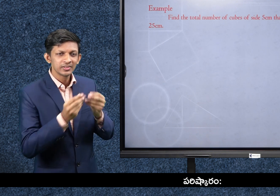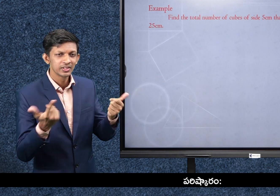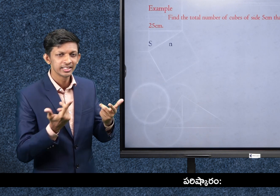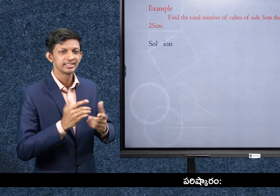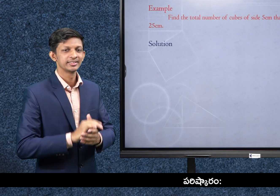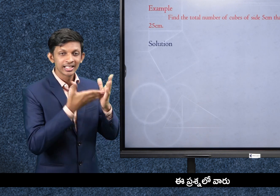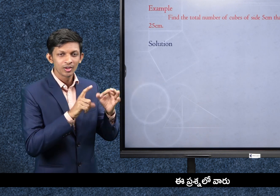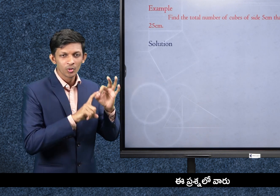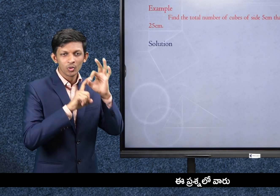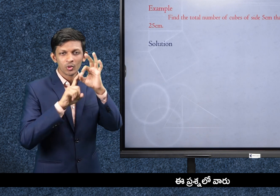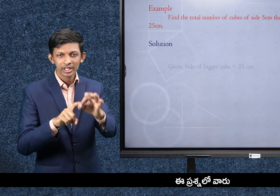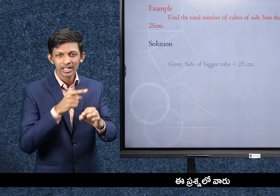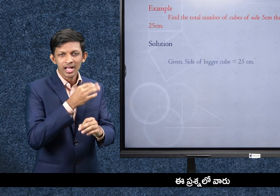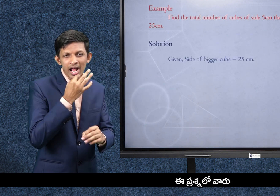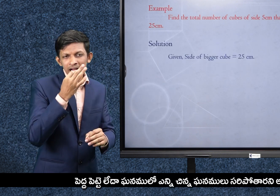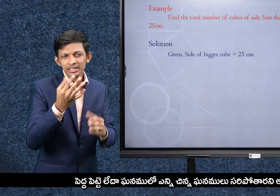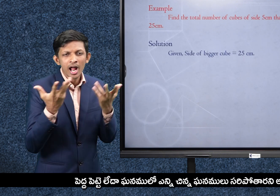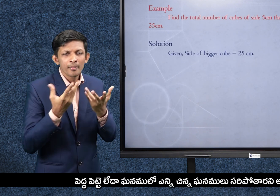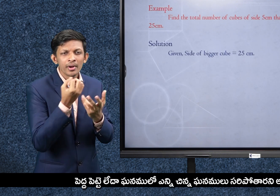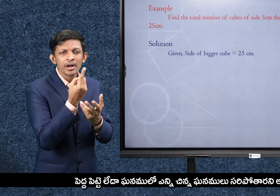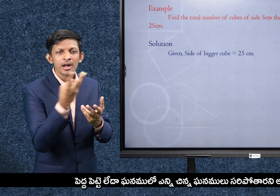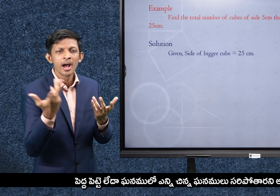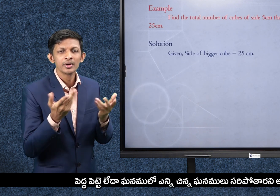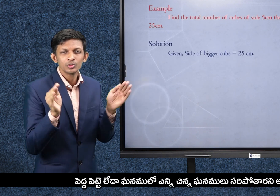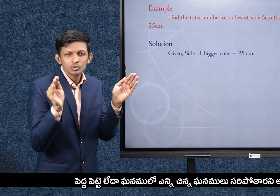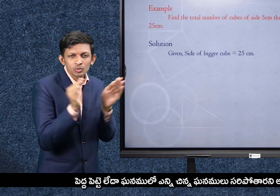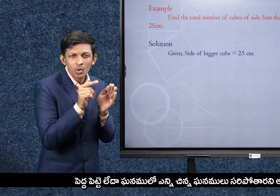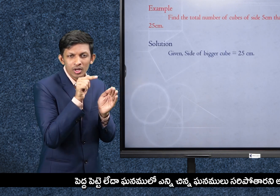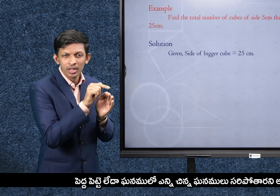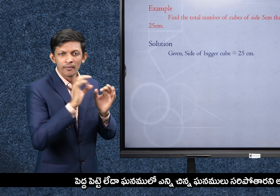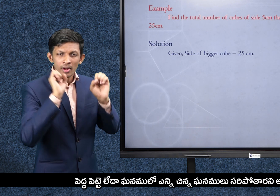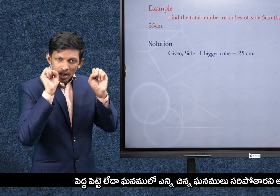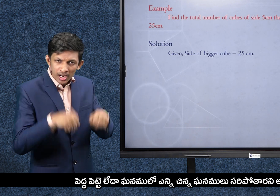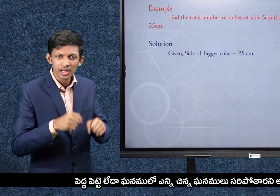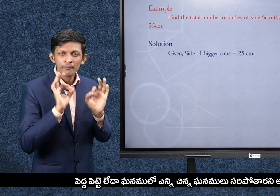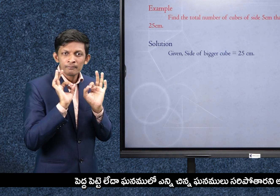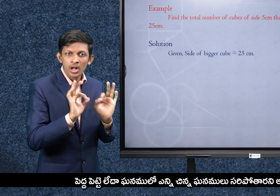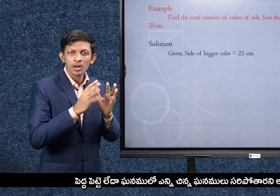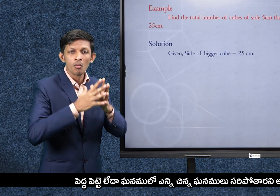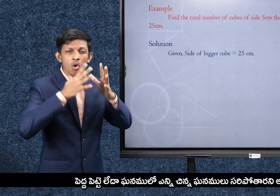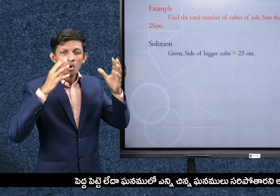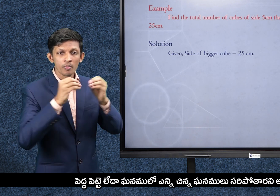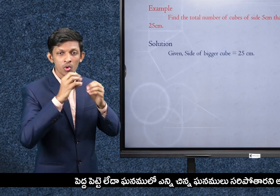పరిష్కారం: ఈ ప్రశ్నలో వారు పెద్ద పెట్టె లేదా ఎన్ని చిన్న